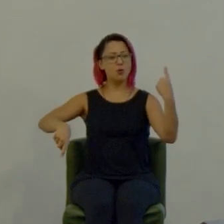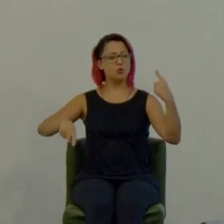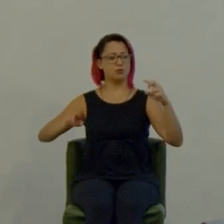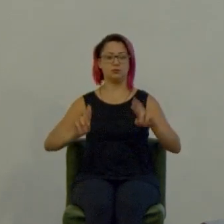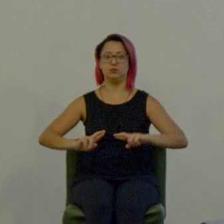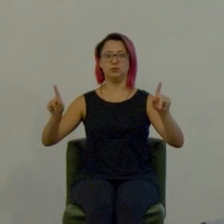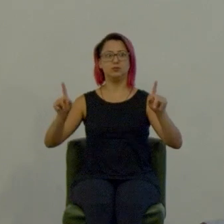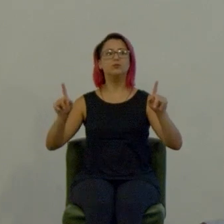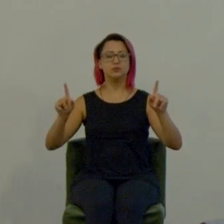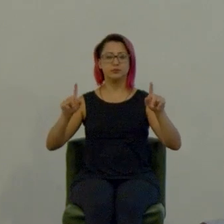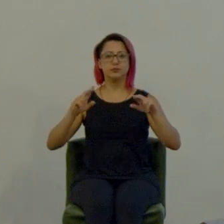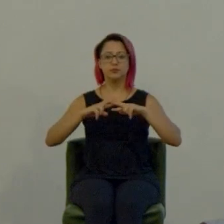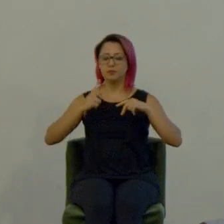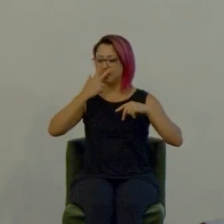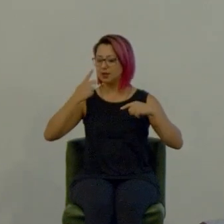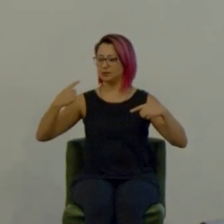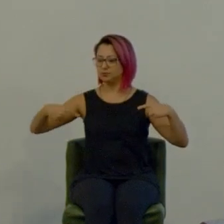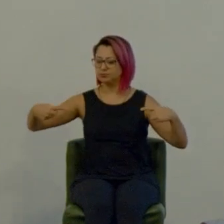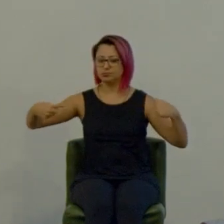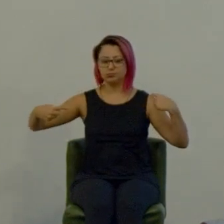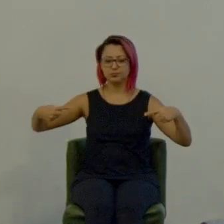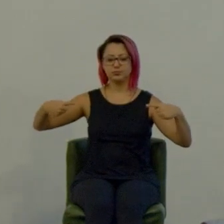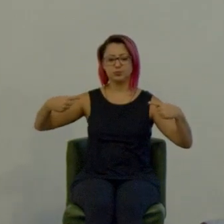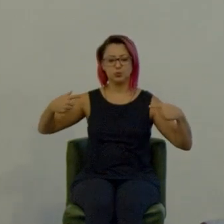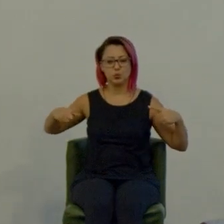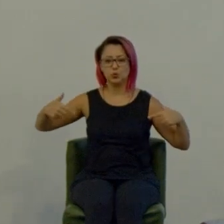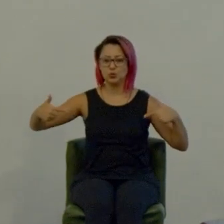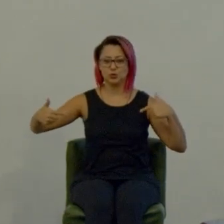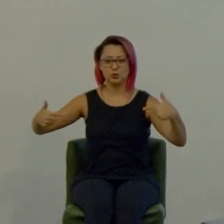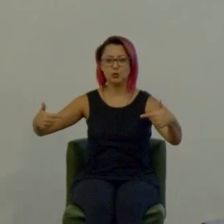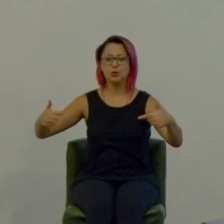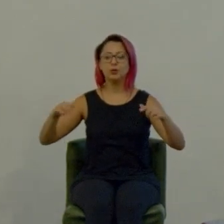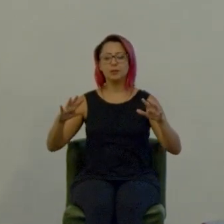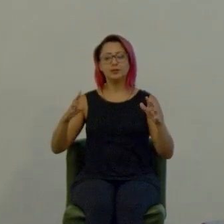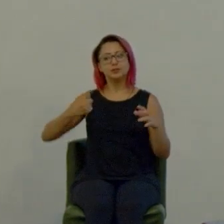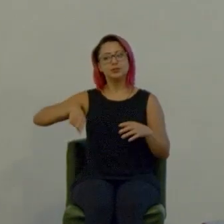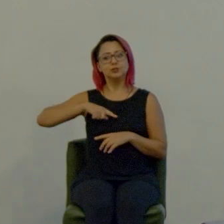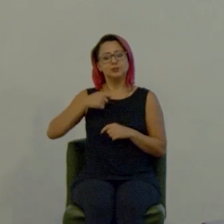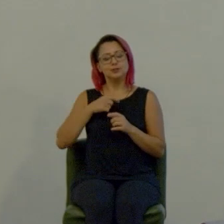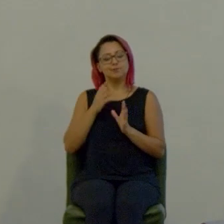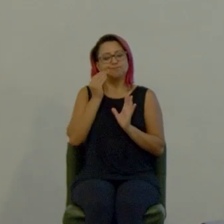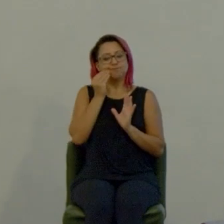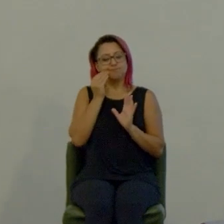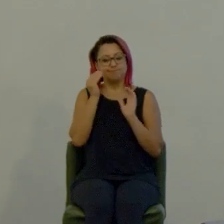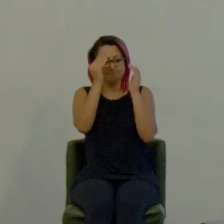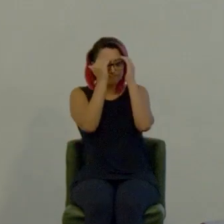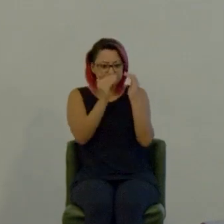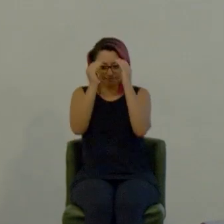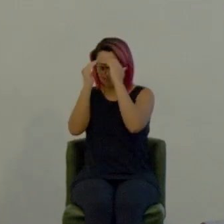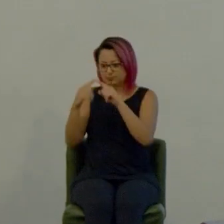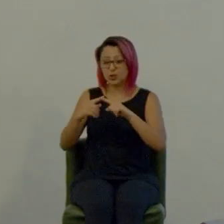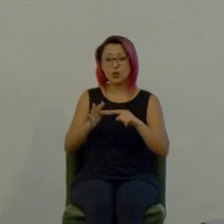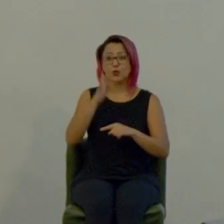luta que eu acho que chama de alguma maneira a nossa participação para tentar segurar e não achar que o futuro